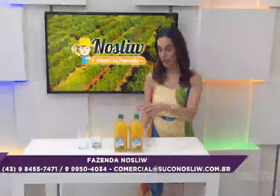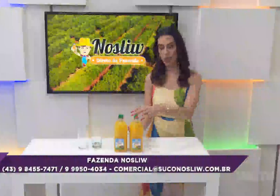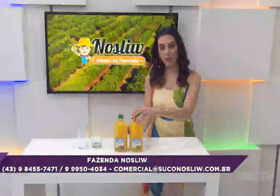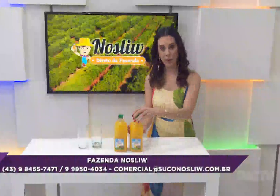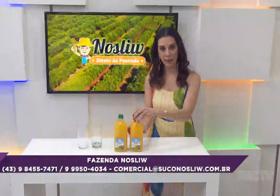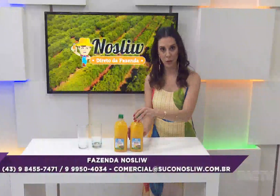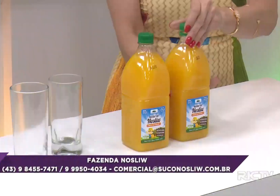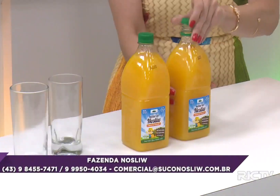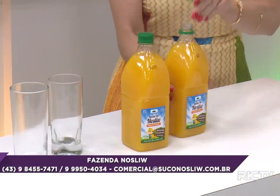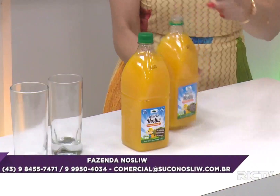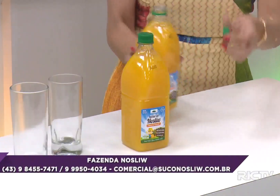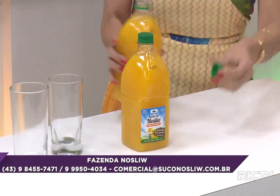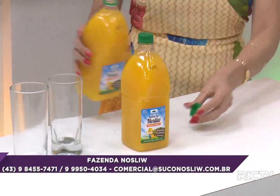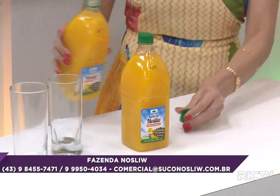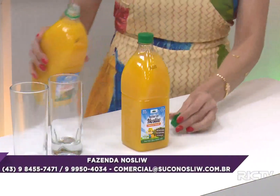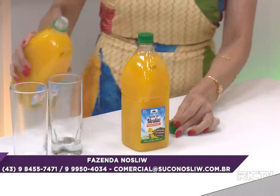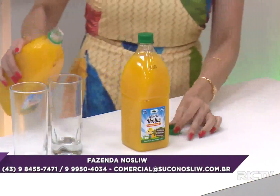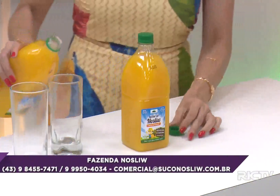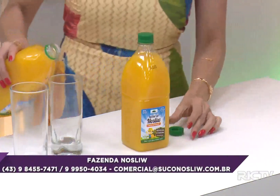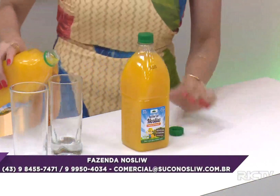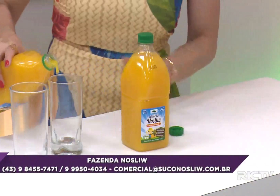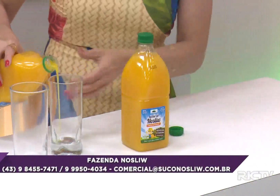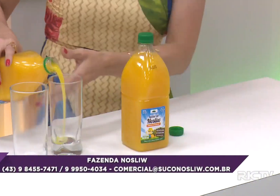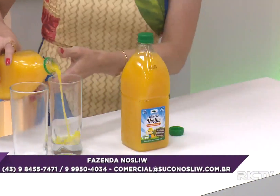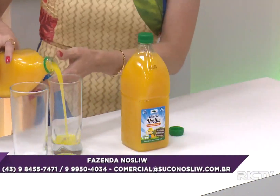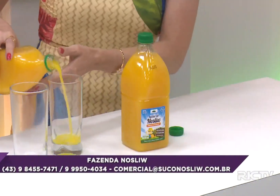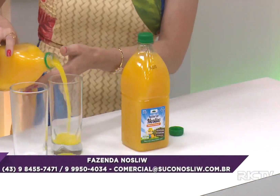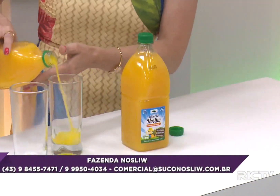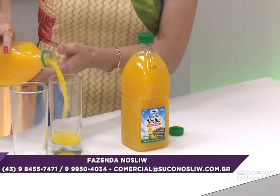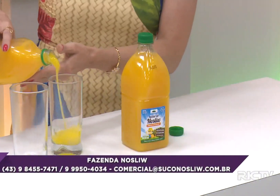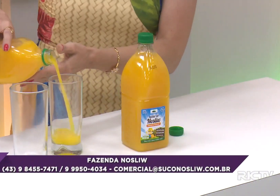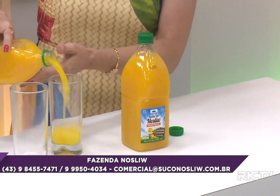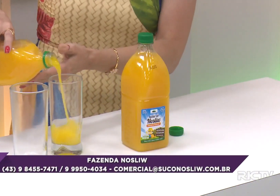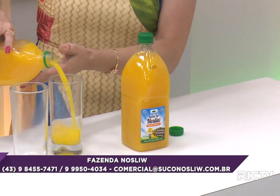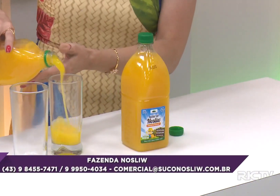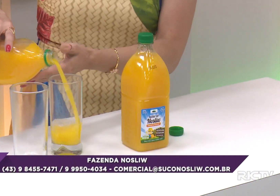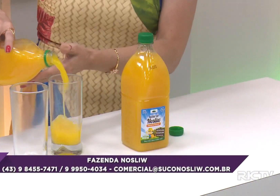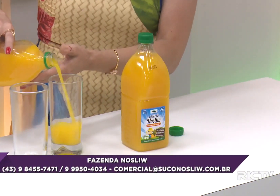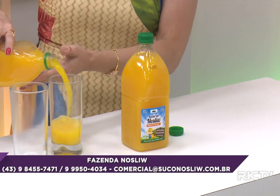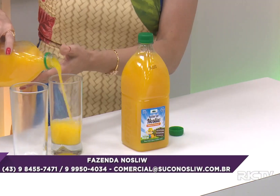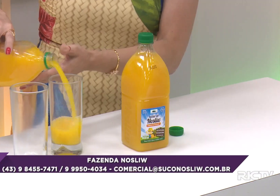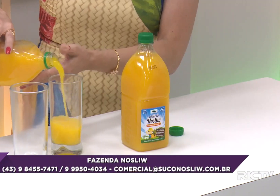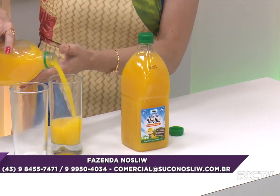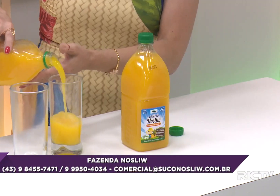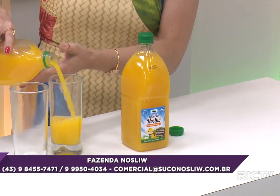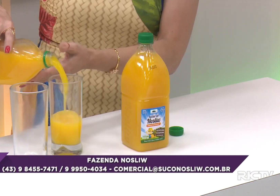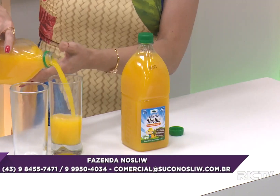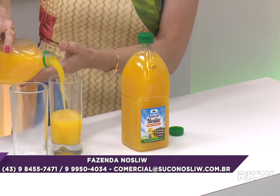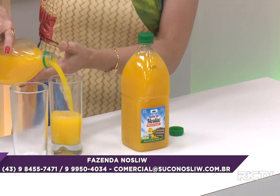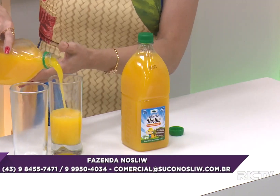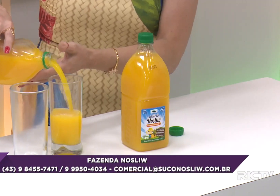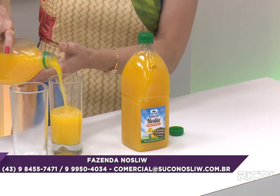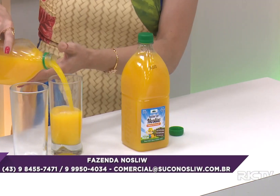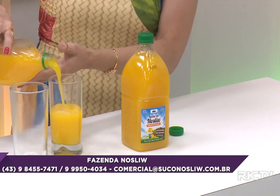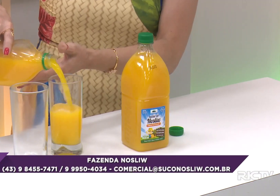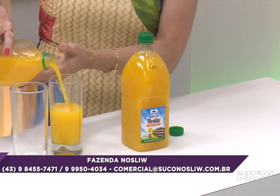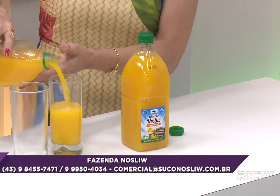Eu já separei dois copinhos aqui, eu vou servir pra mim e pra Maria Helena, porque hoje, gente, é o dia nacional